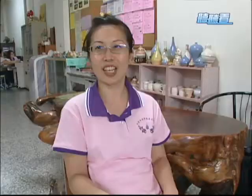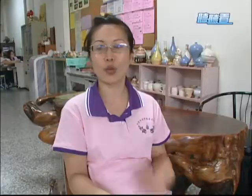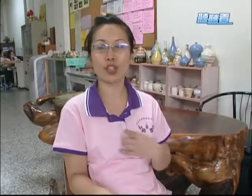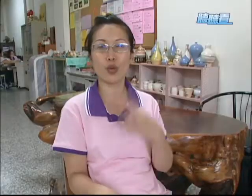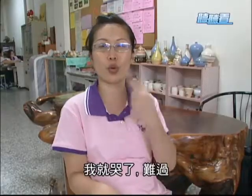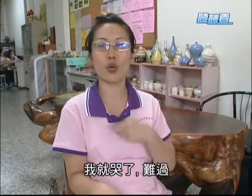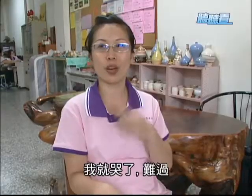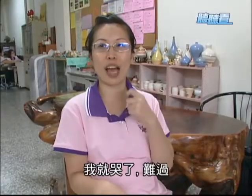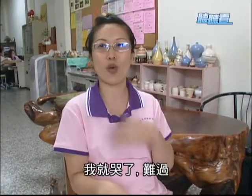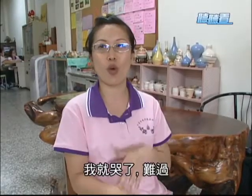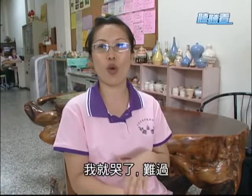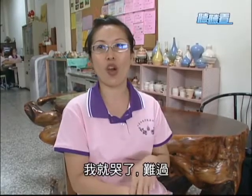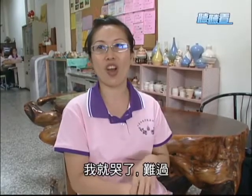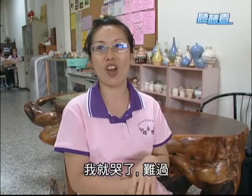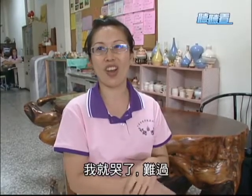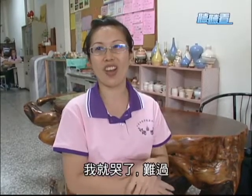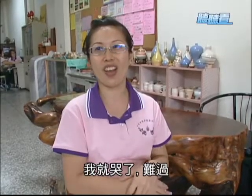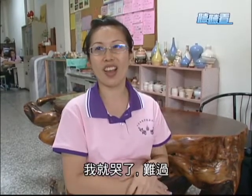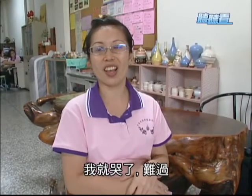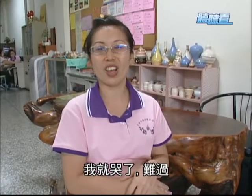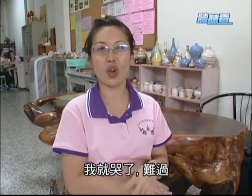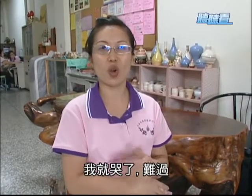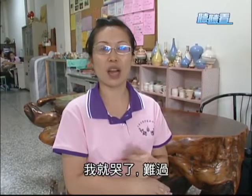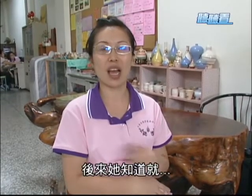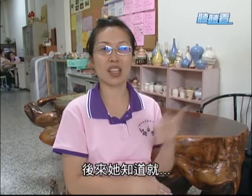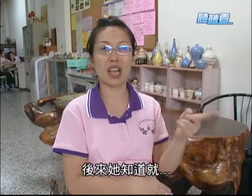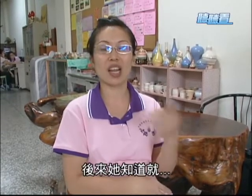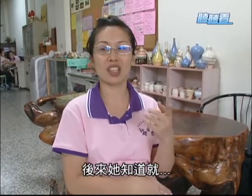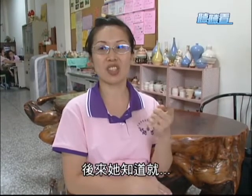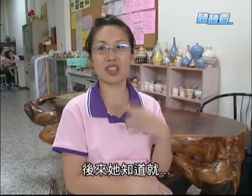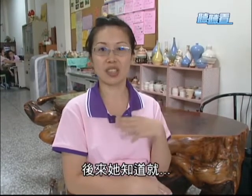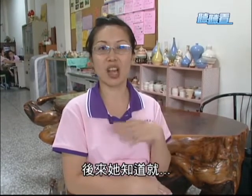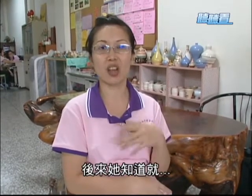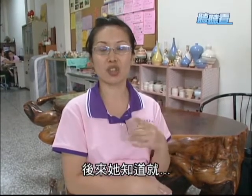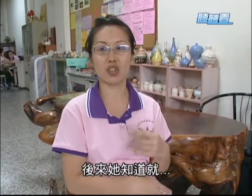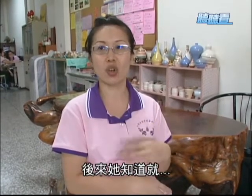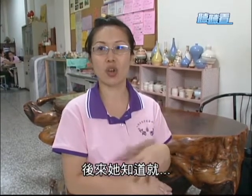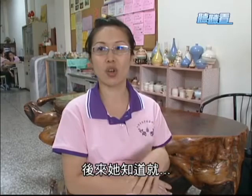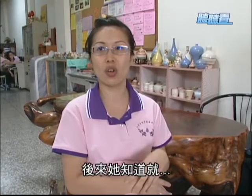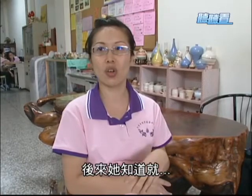我就哭了，哭了，我老大去大车。